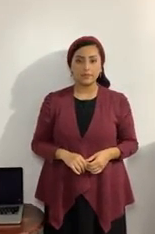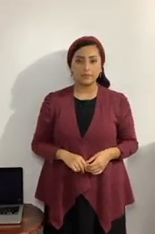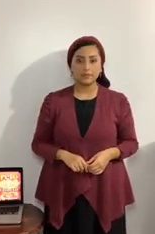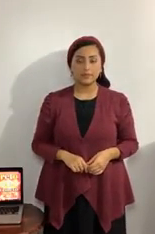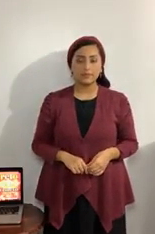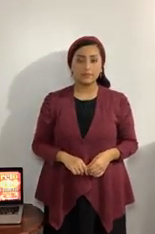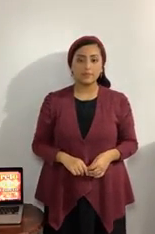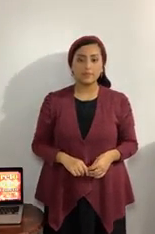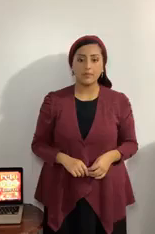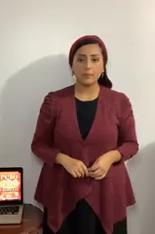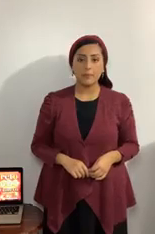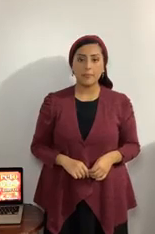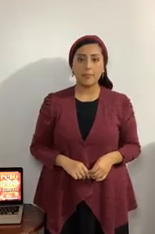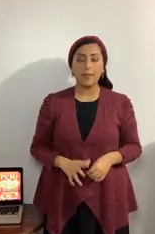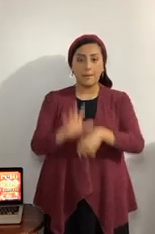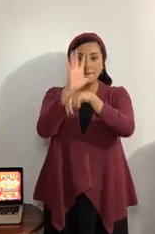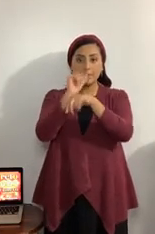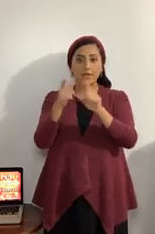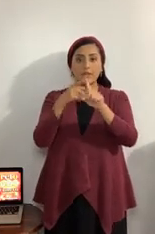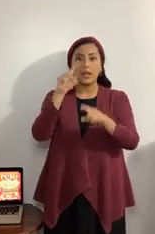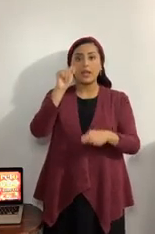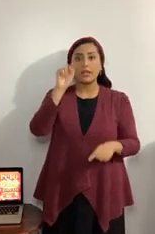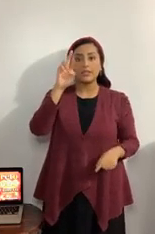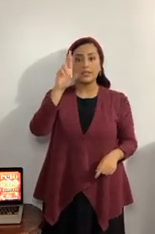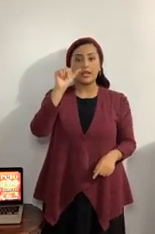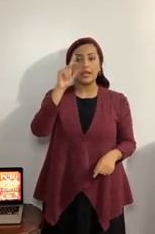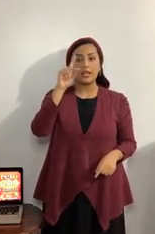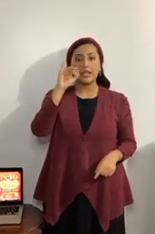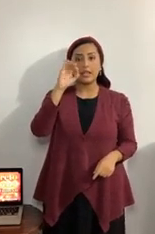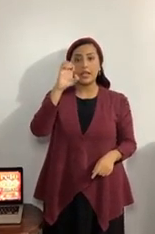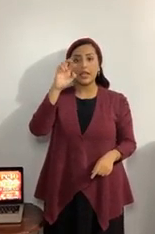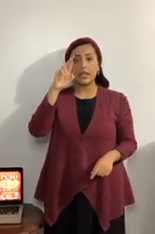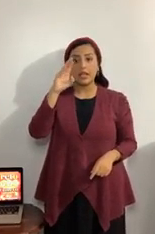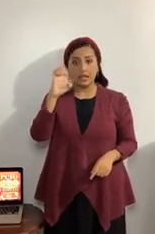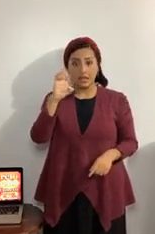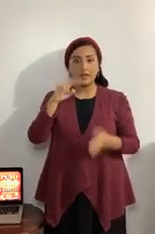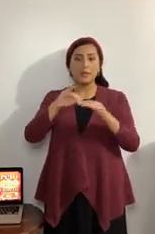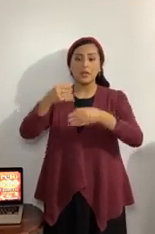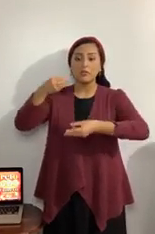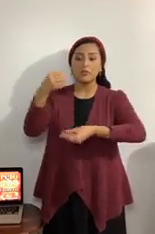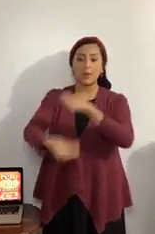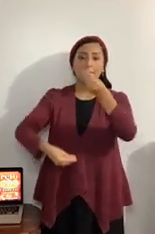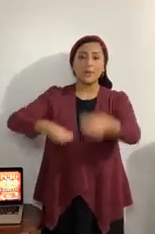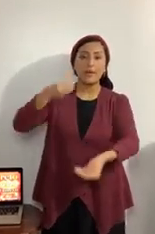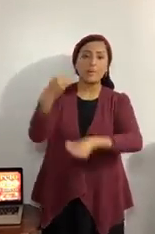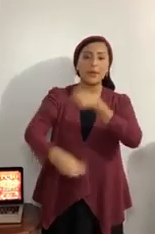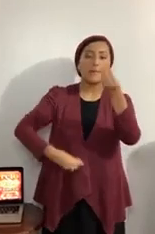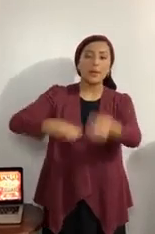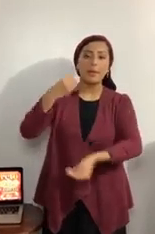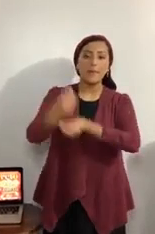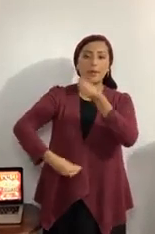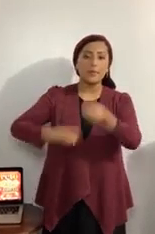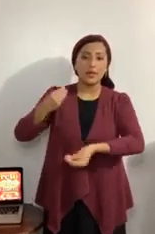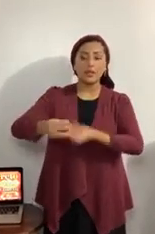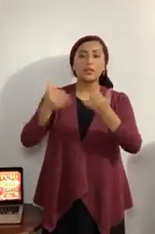Entonces, tradición viene de tradiere, que quiere decir pasar de mano a mano, de mano a mano. Ahora vamos a la carta a